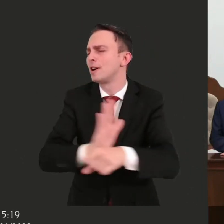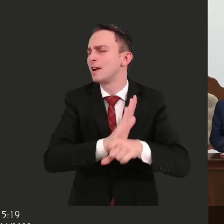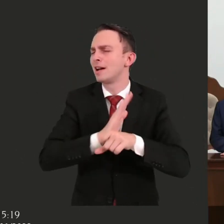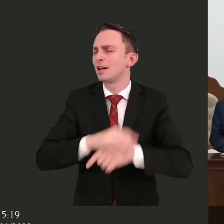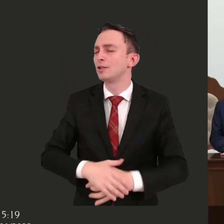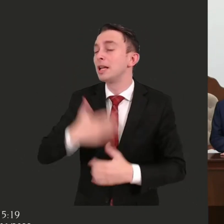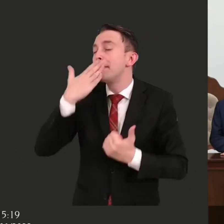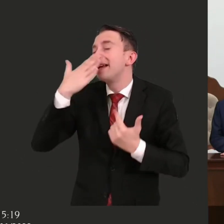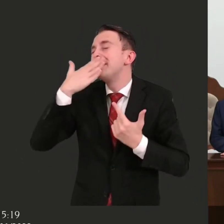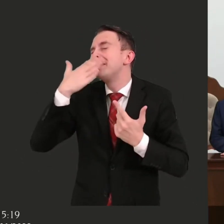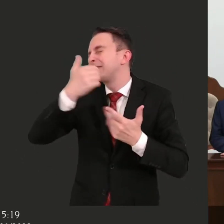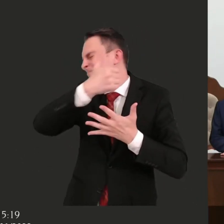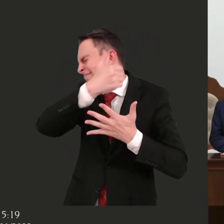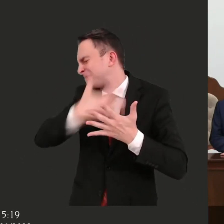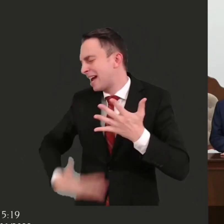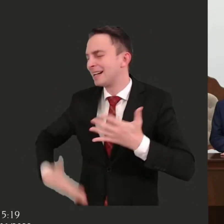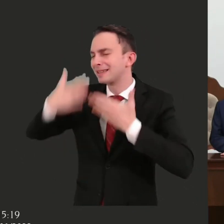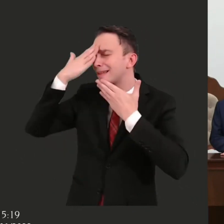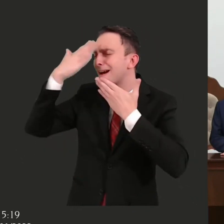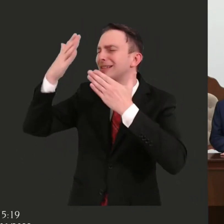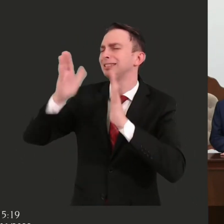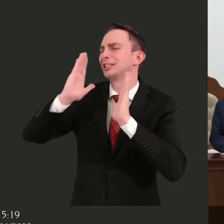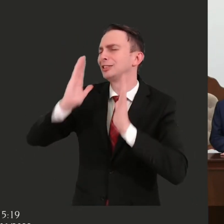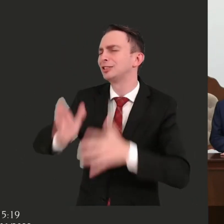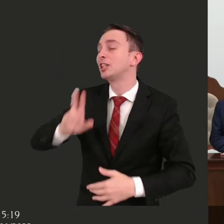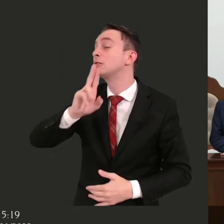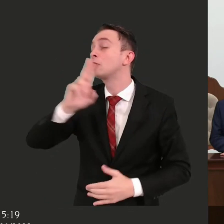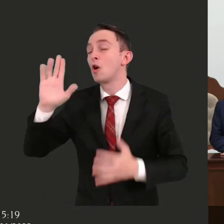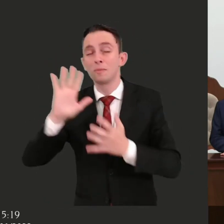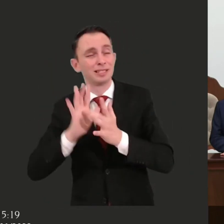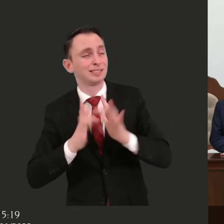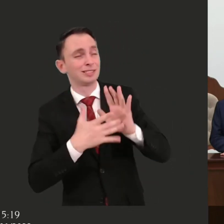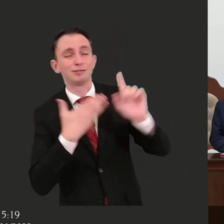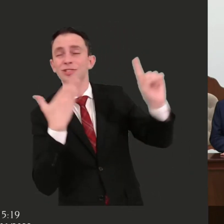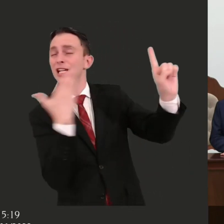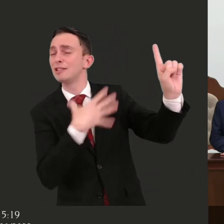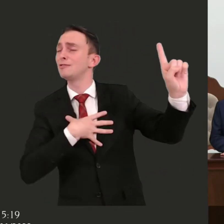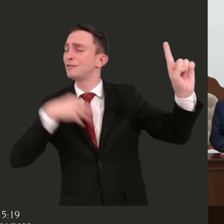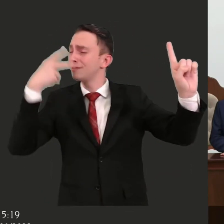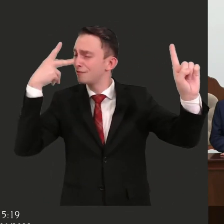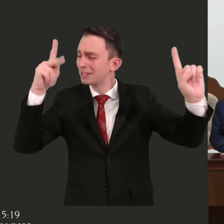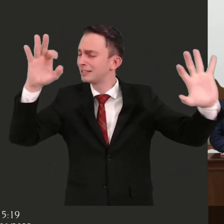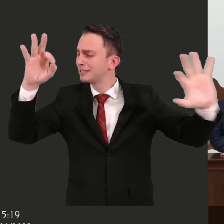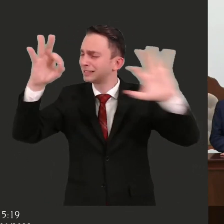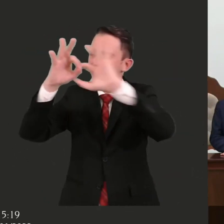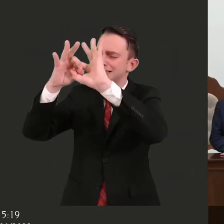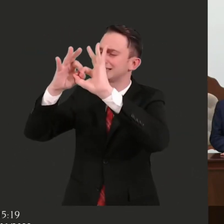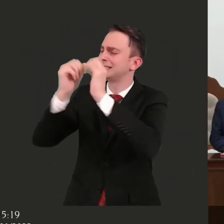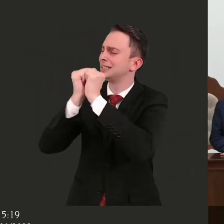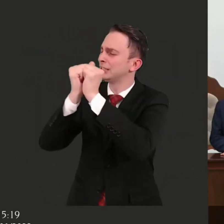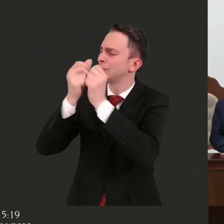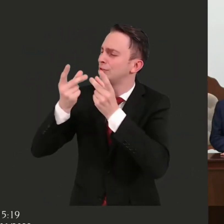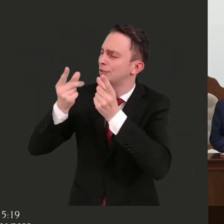com agradecimentos, em nome de Jesus Cristo, Teu amado Filho, o qual vive e